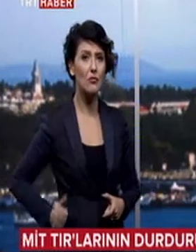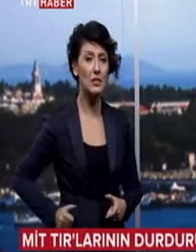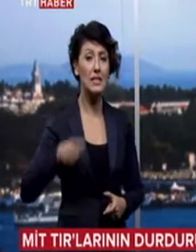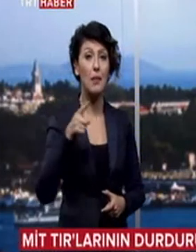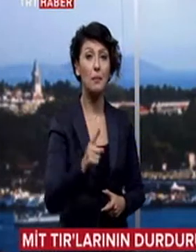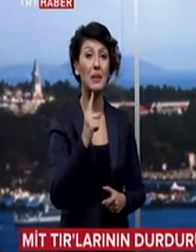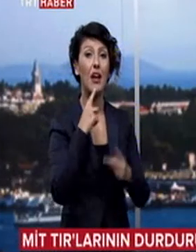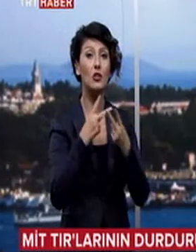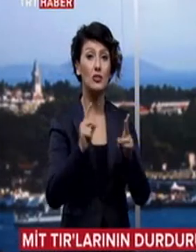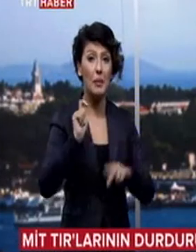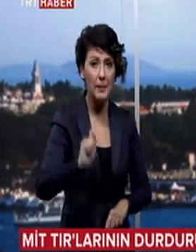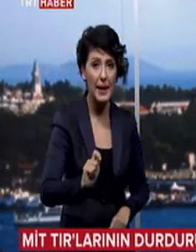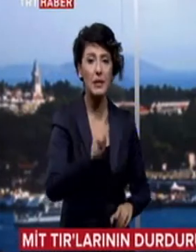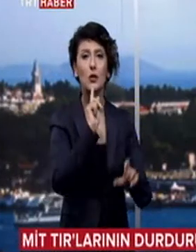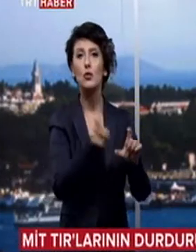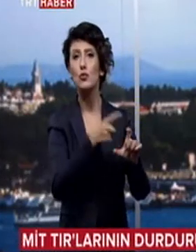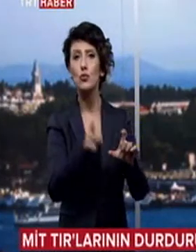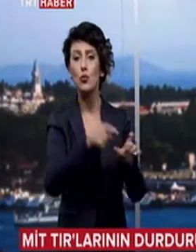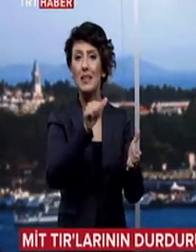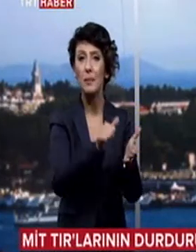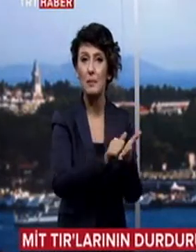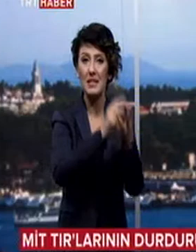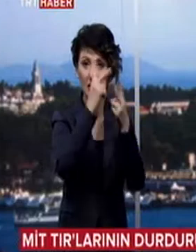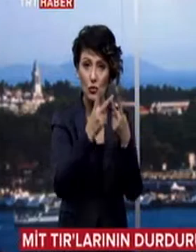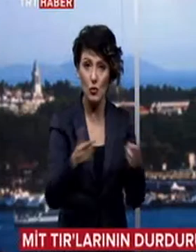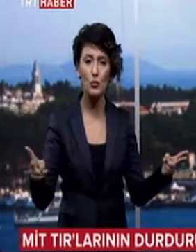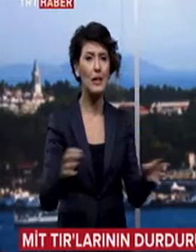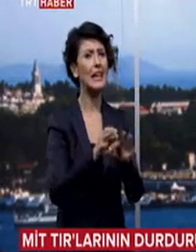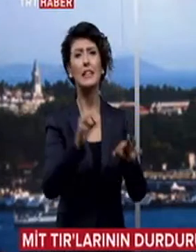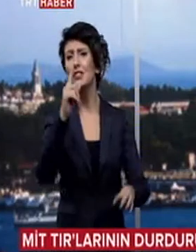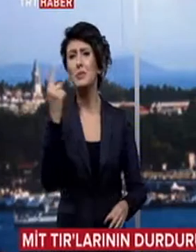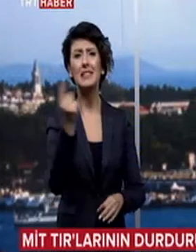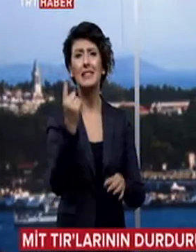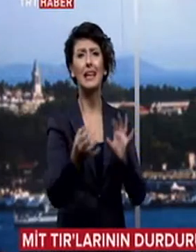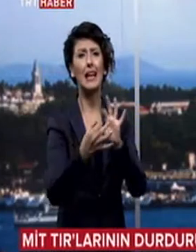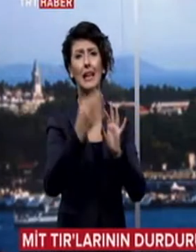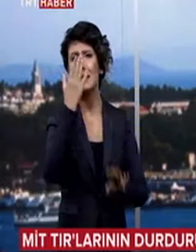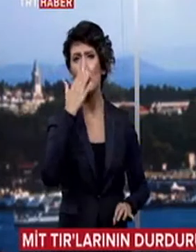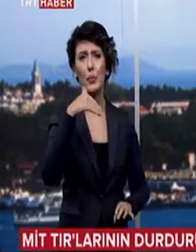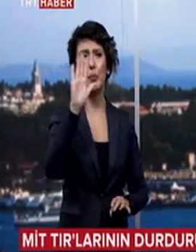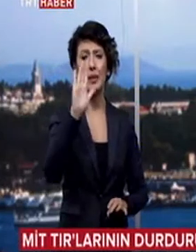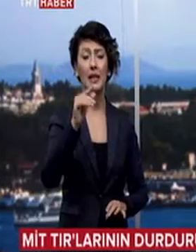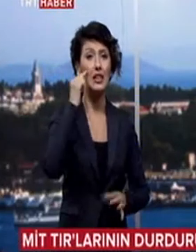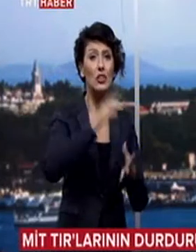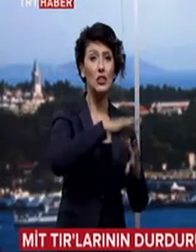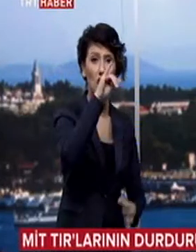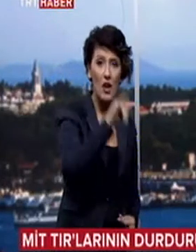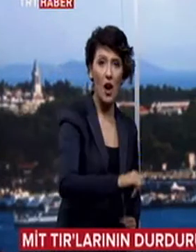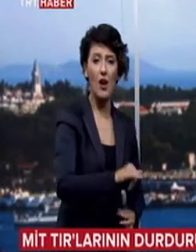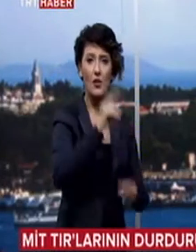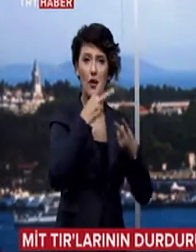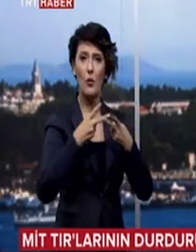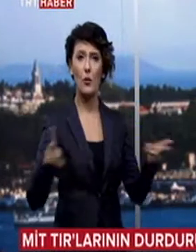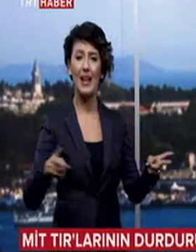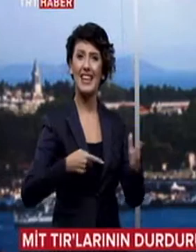Cumhuriyet Başsavcılığı ise bir açıklama yaparak soruşturmanın basın özgürlüğüyle hiçbir ilgisi bulunmadığını,